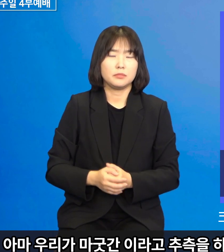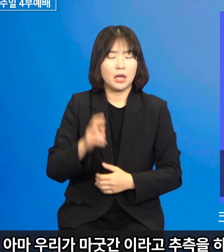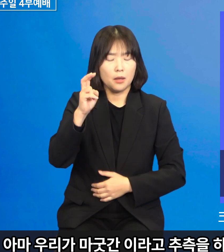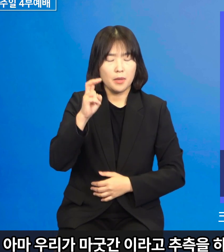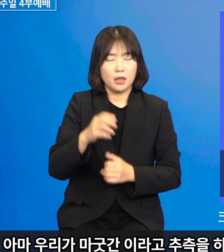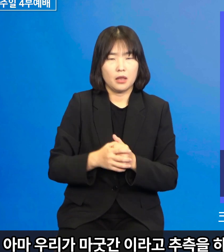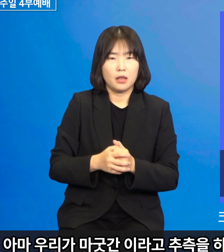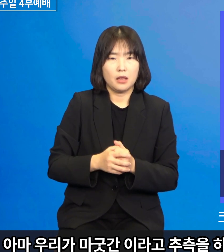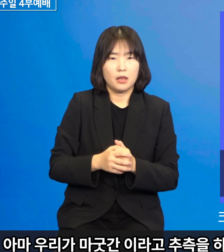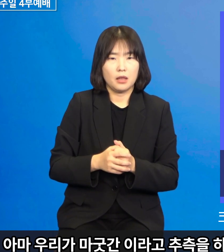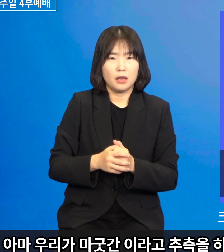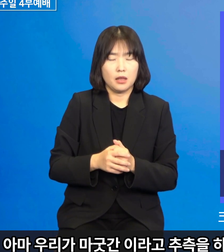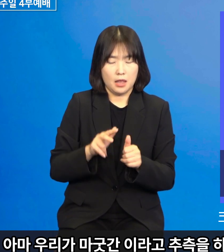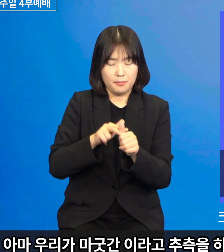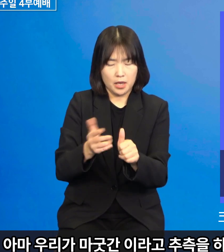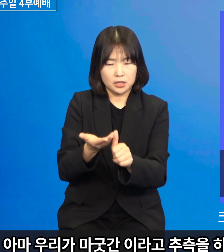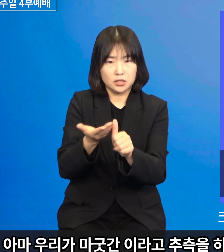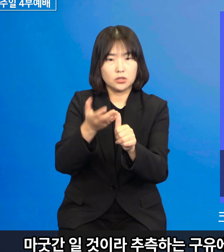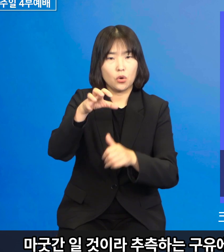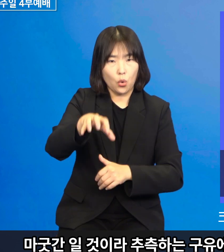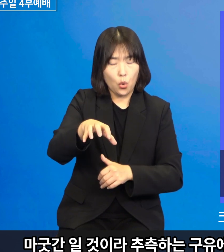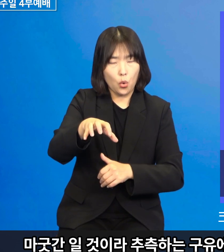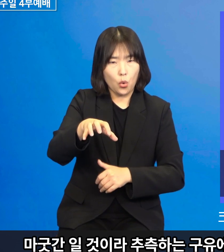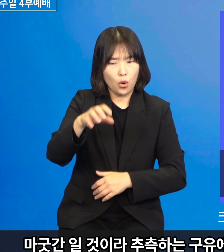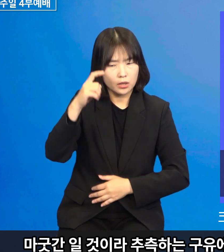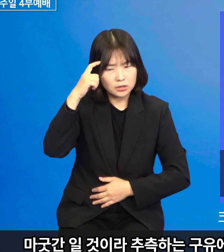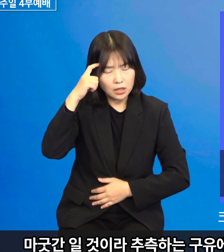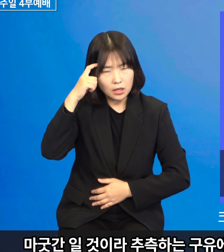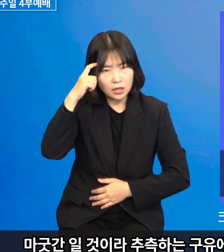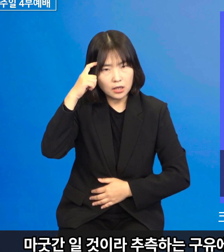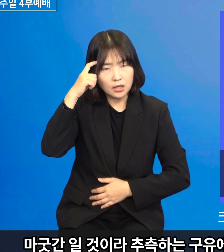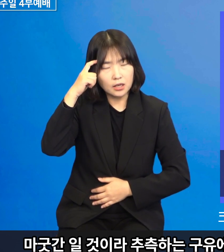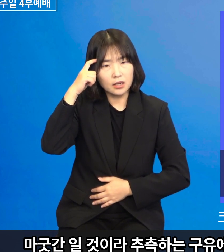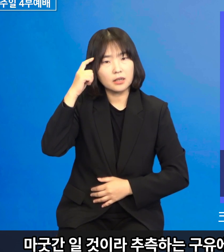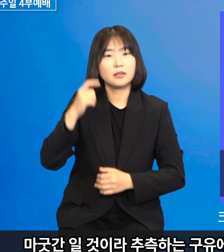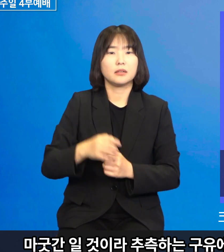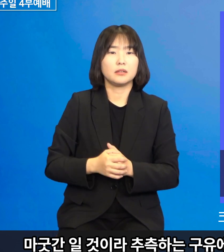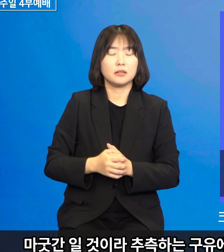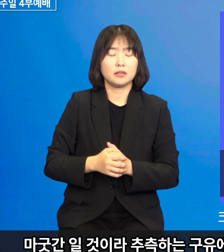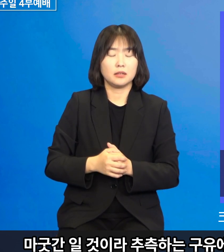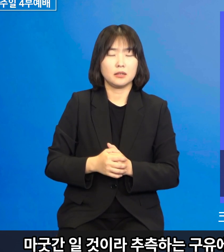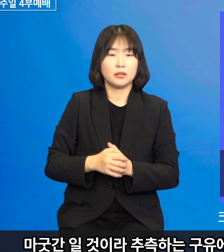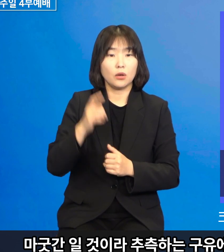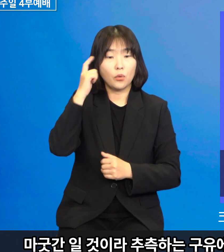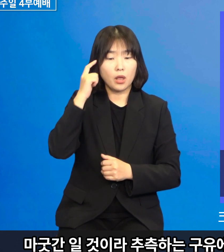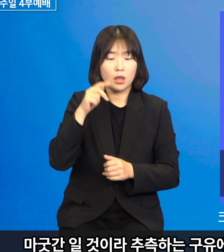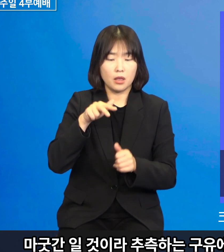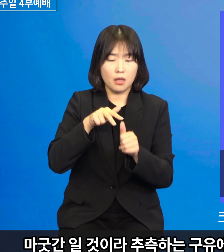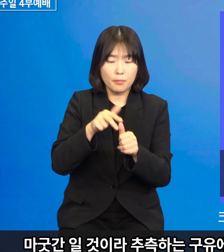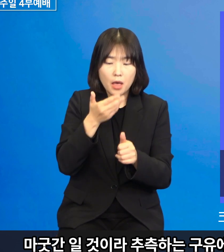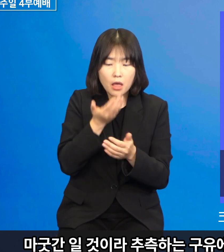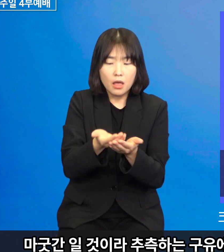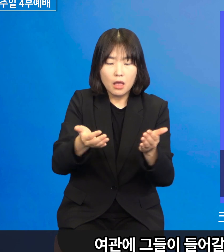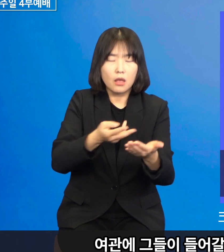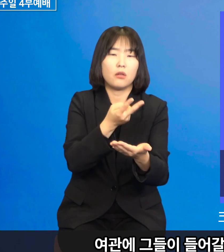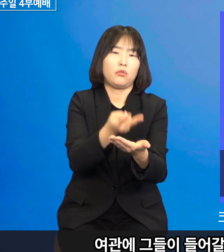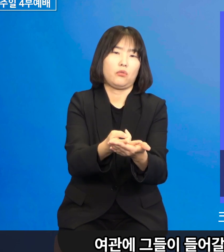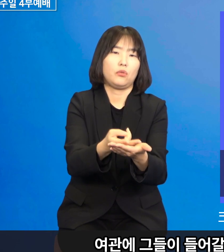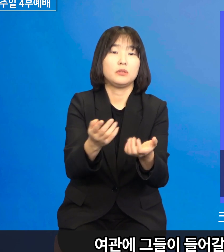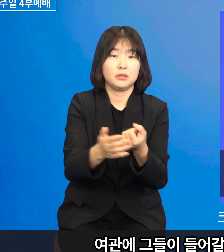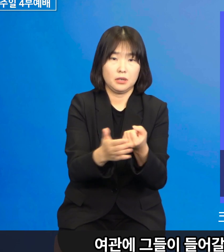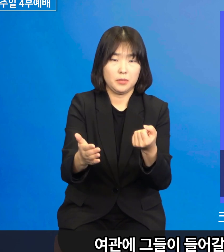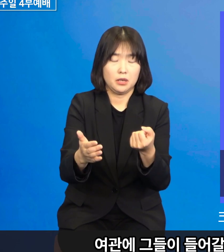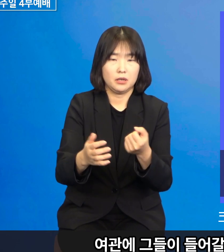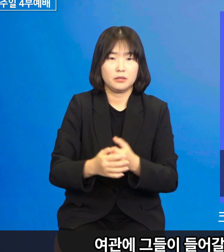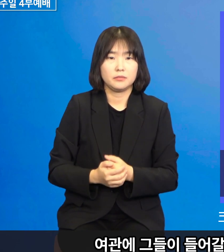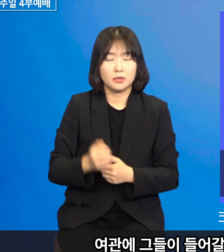추측을 하는, 마곡간이란 표현 나와 있지 않지만 마곡간일 것이라 추측하는 구유에 낳게 되어 거기에 올려두게 됩니다. 여관에는 그들이